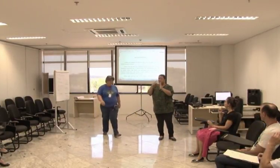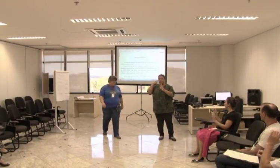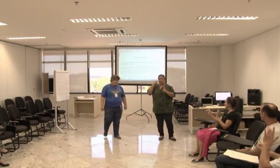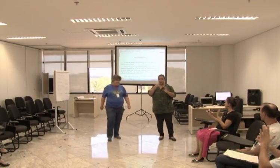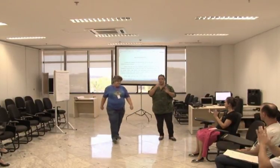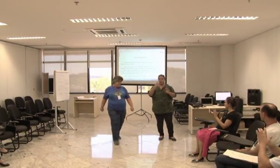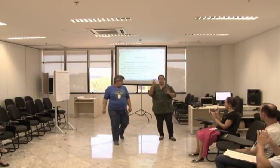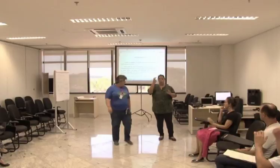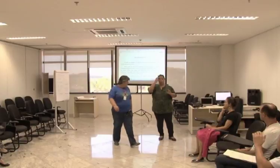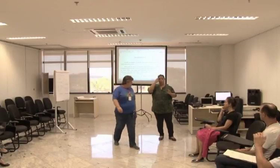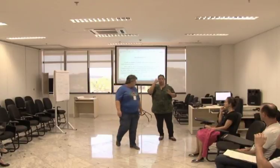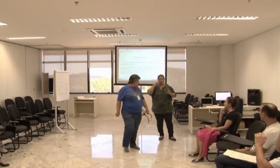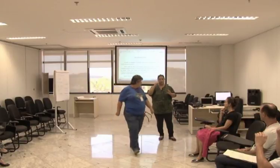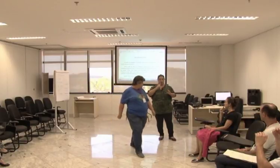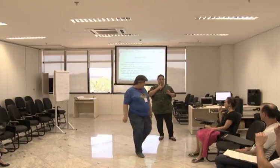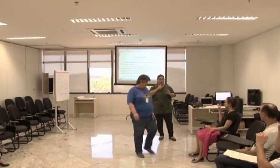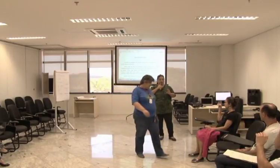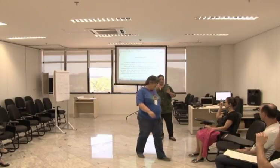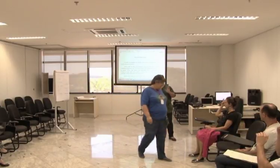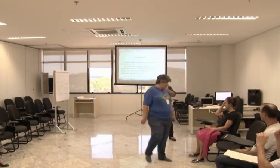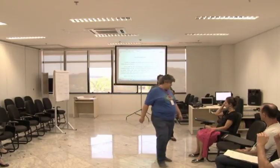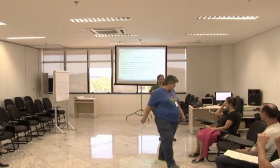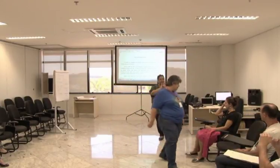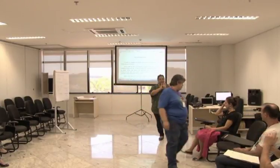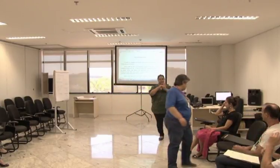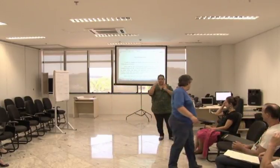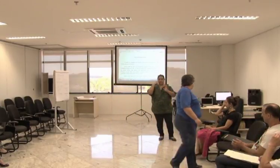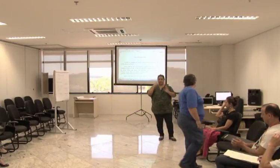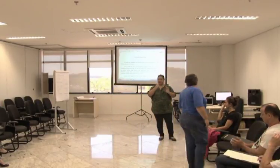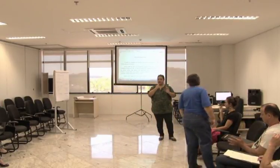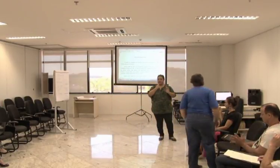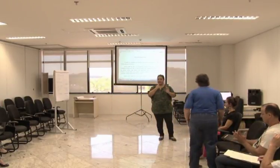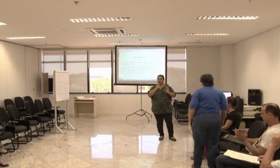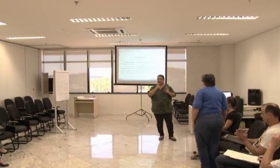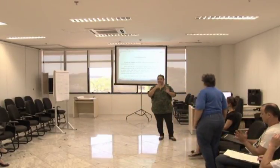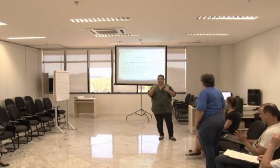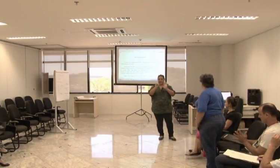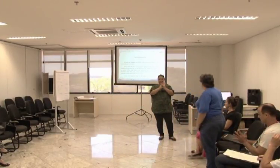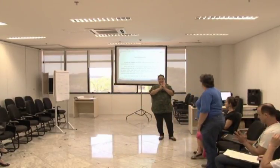Identidade surda, cultura surda. Identidade surda.